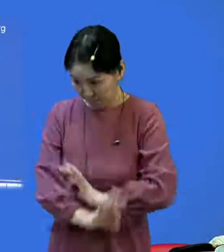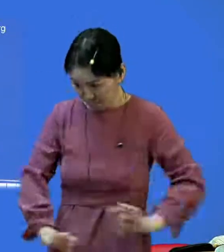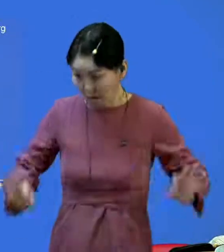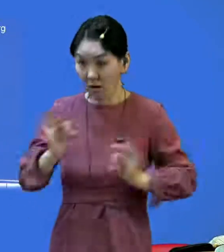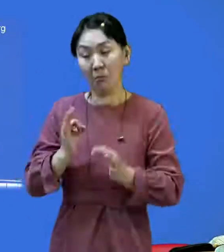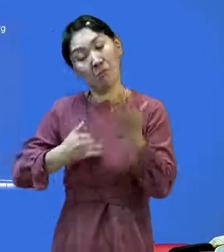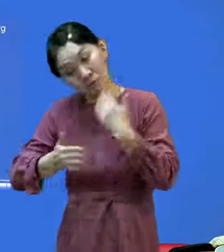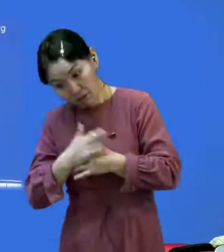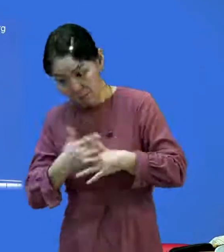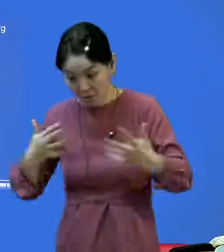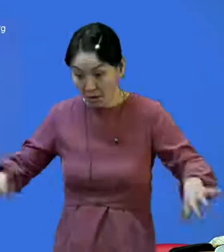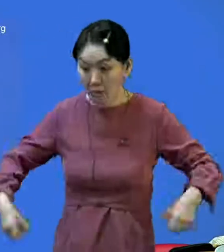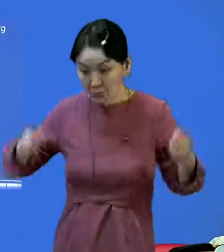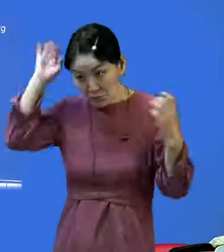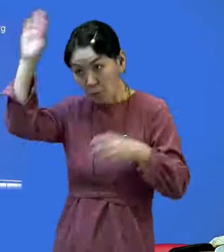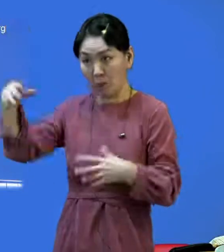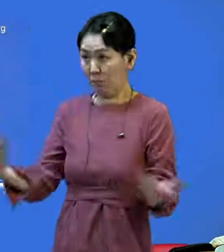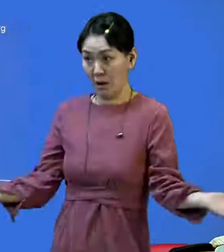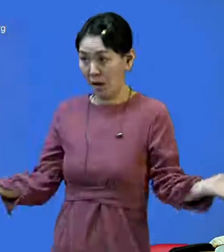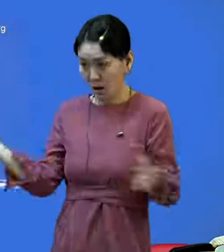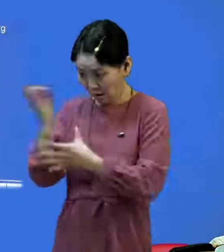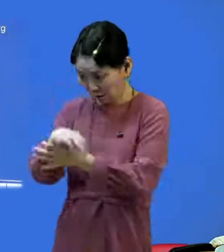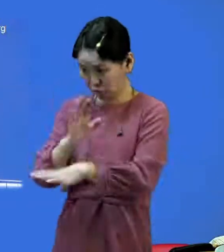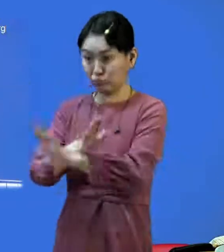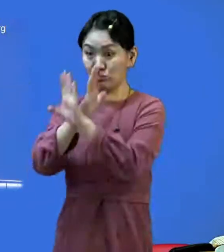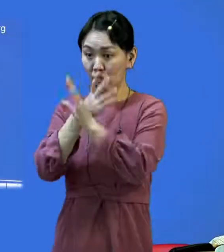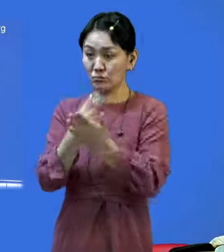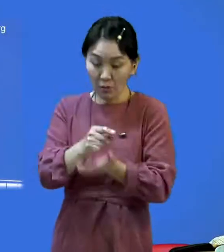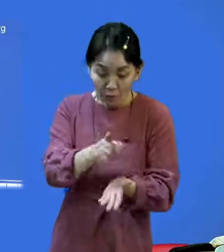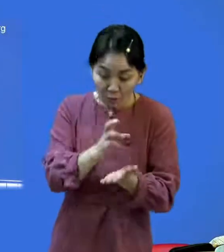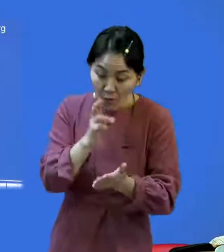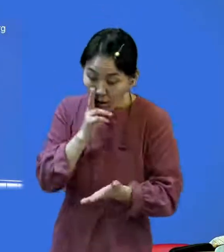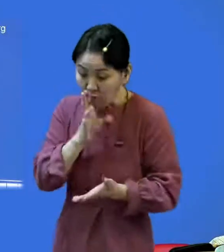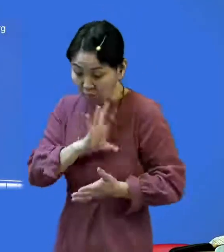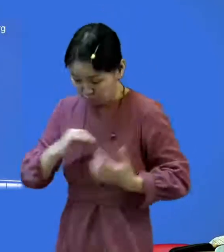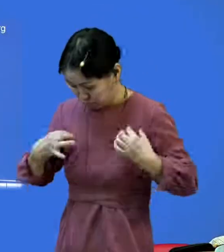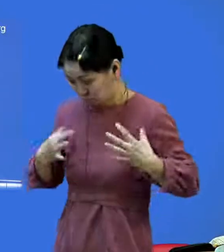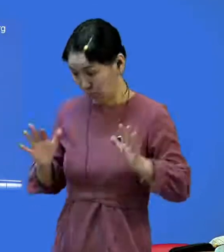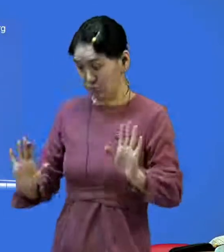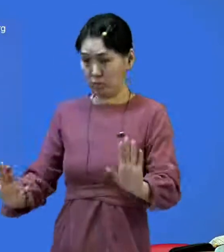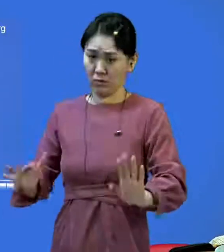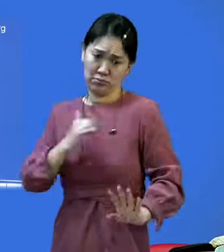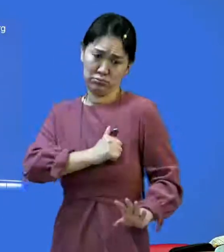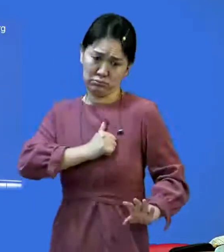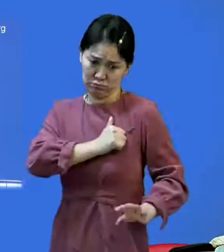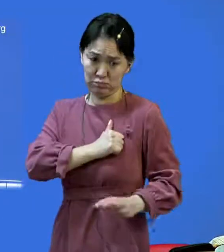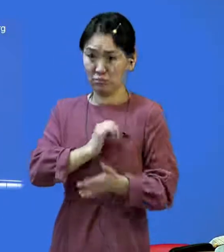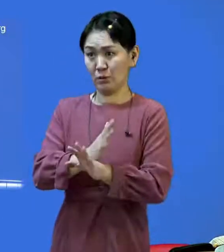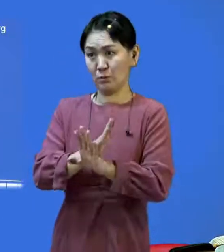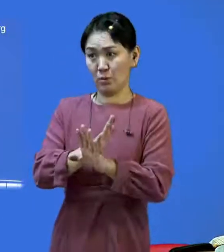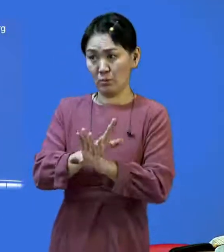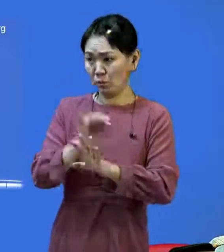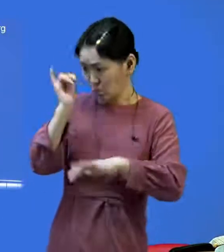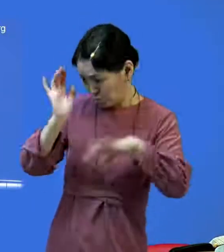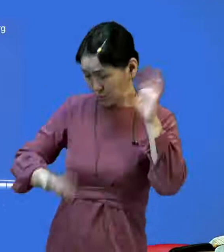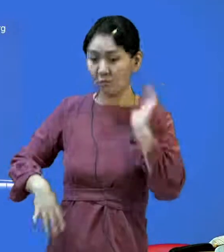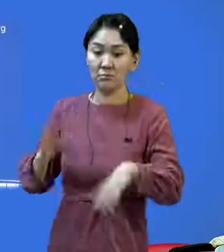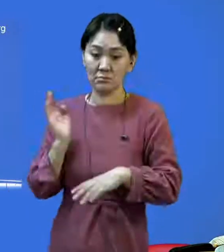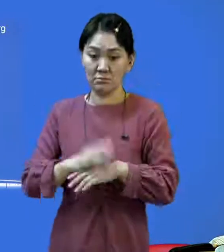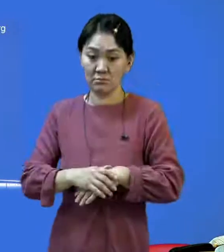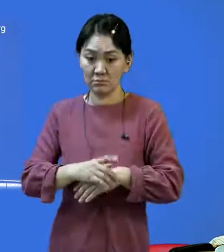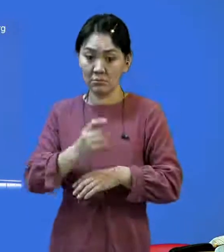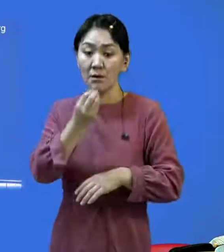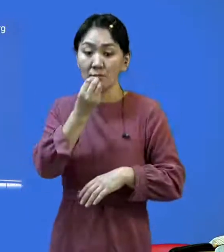Одоо надад хоол хүнс ховц сунэр байвал л үгээр сэтгэл хангалуун байх болно гэсэн. Юу ч өгдөг байсан ба. Тийм ээ, идэх